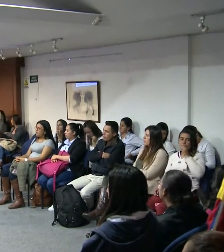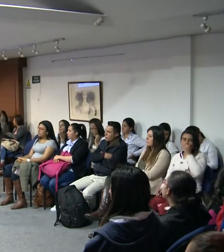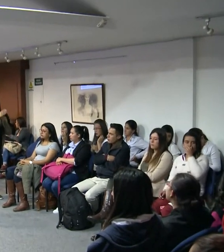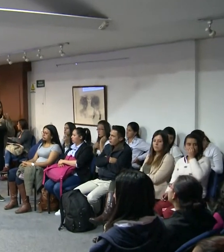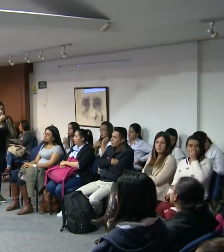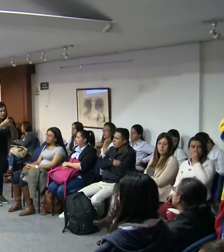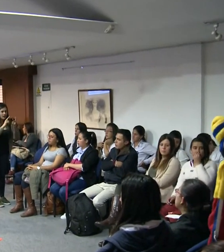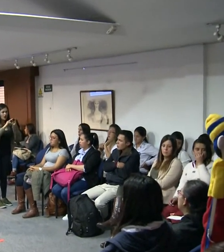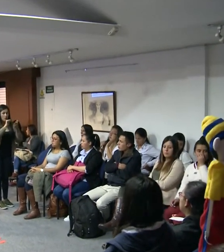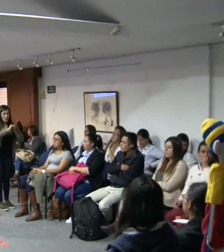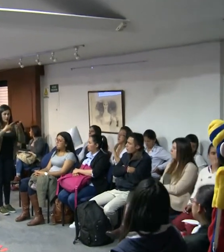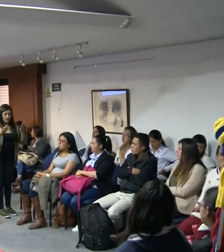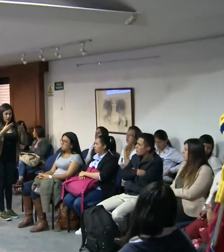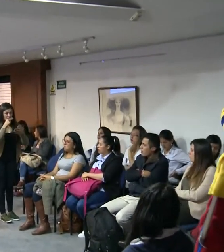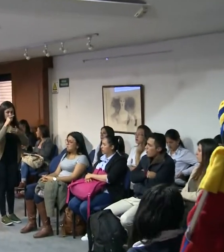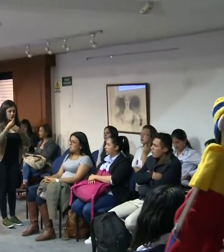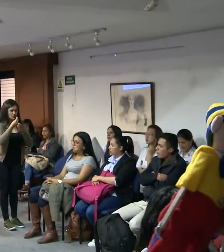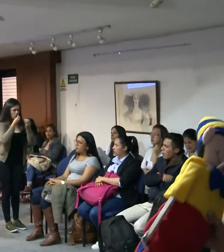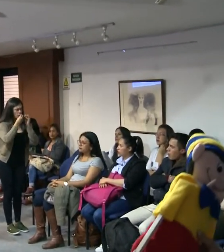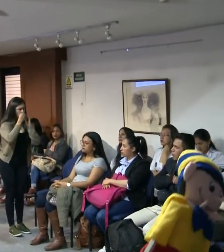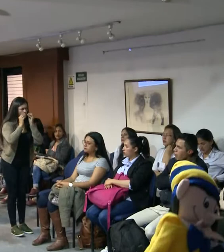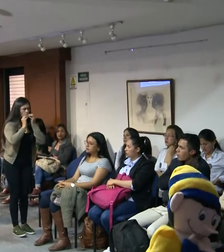lo que nosotros hicimos